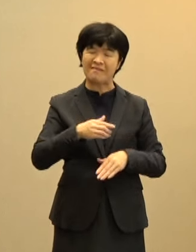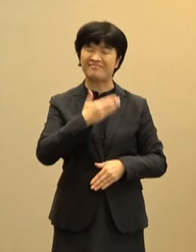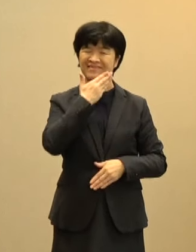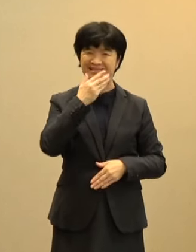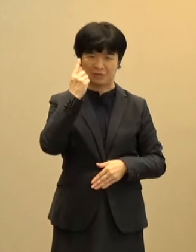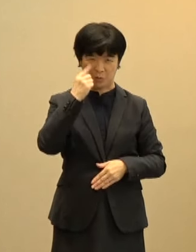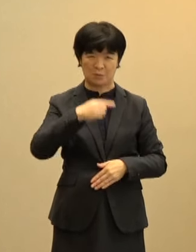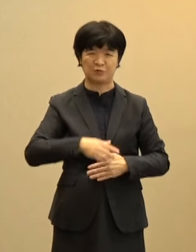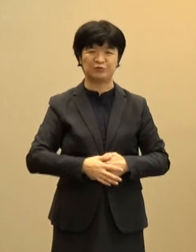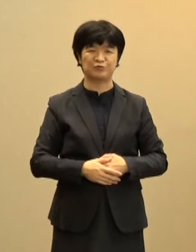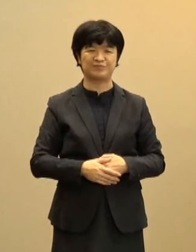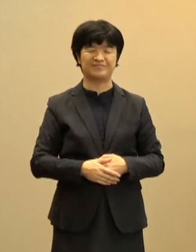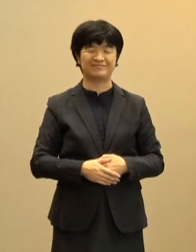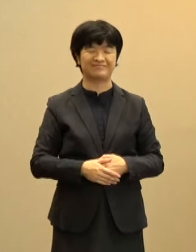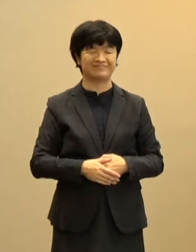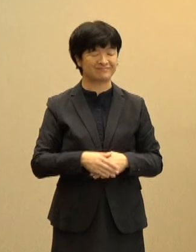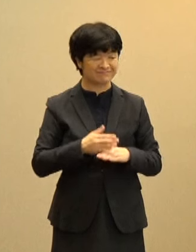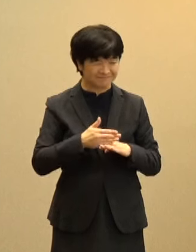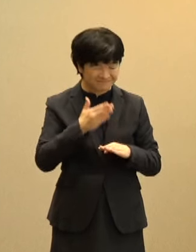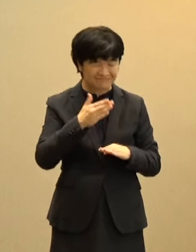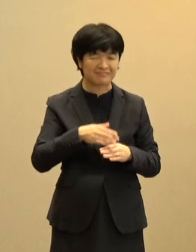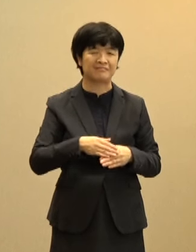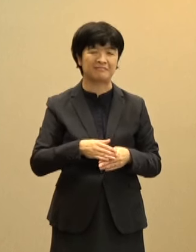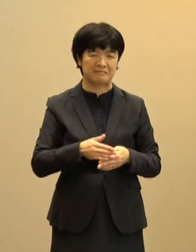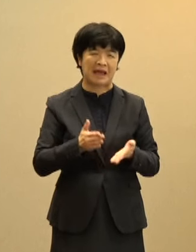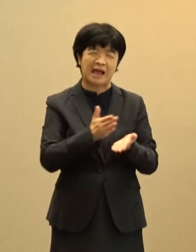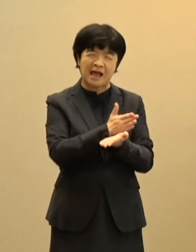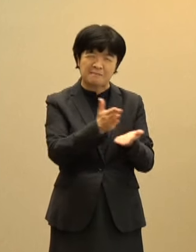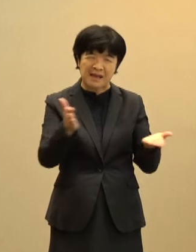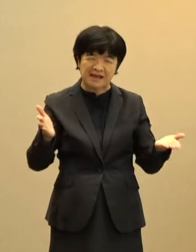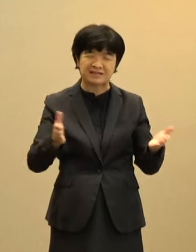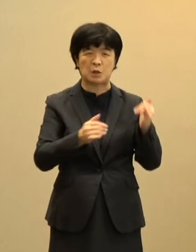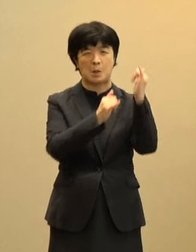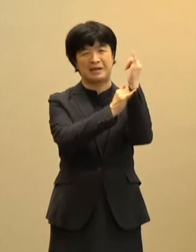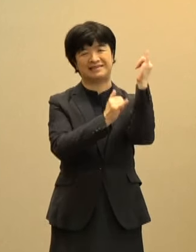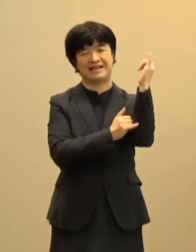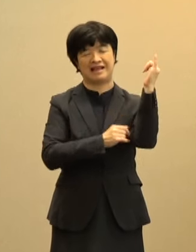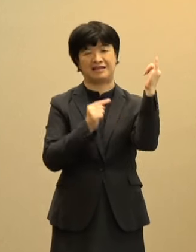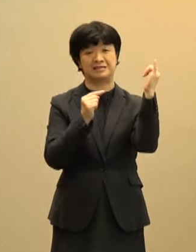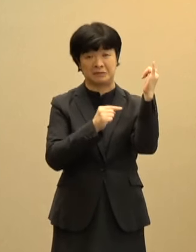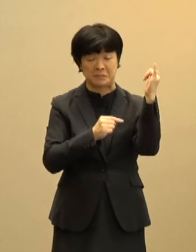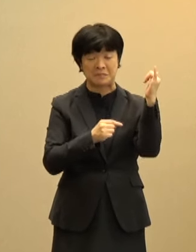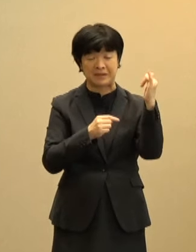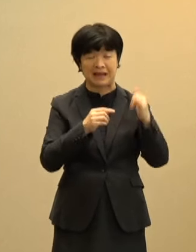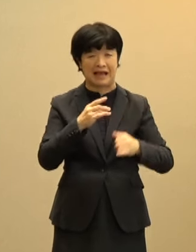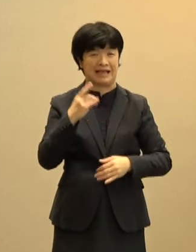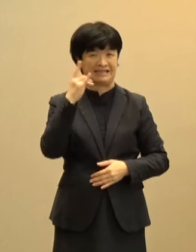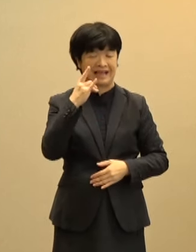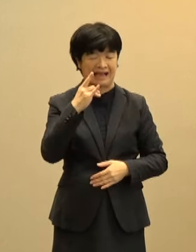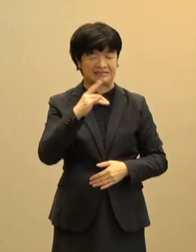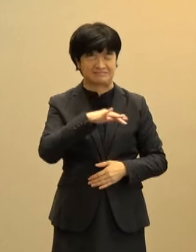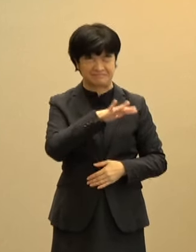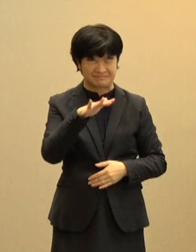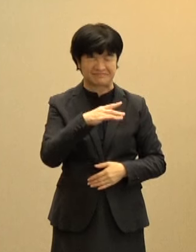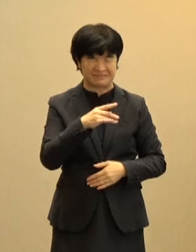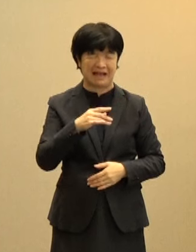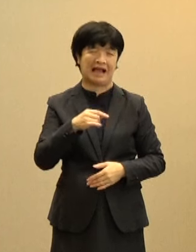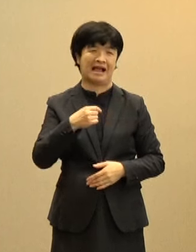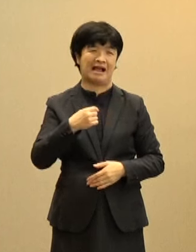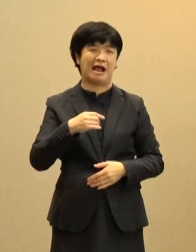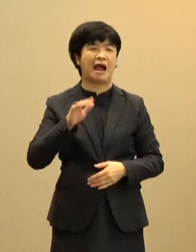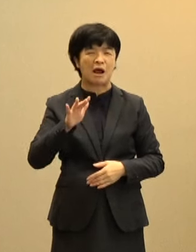考えています。 ありがとうございます。まあ、幅広い世代が詐欺にある、詐欺の対象になるということで、これまで